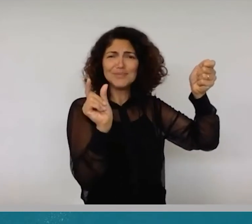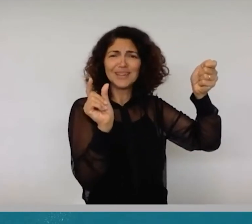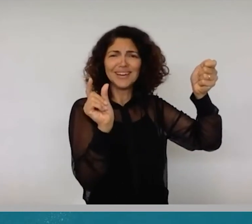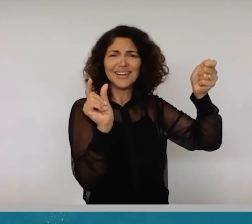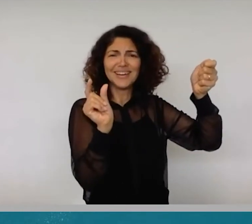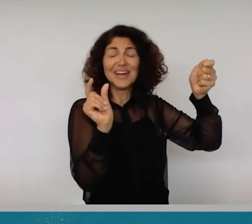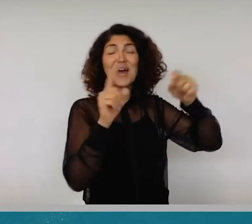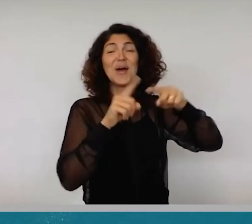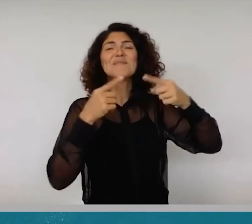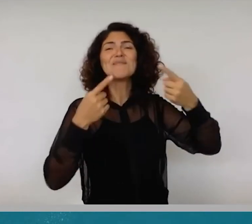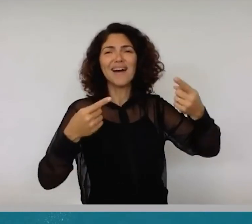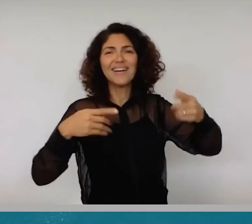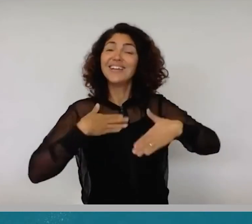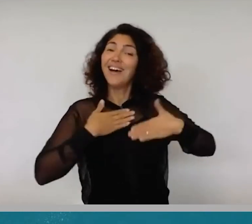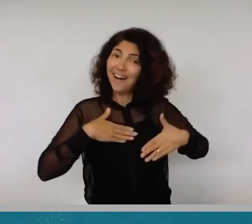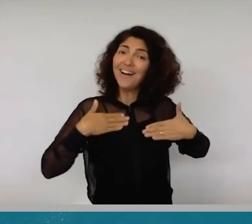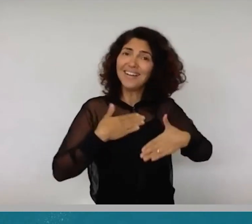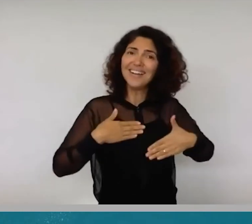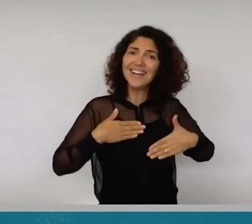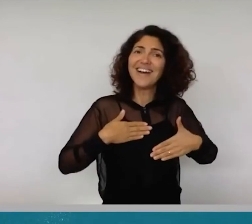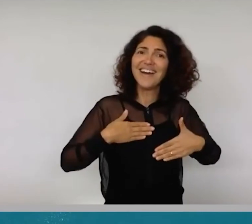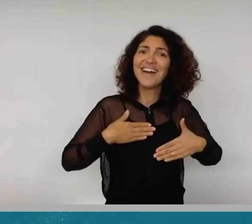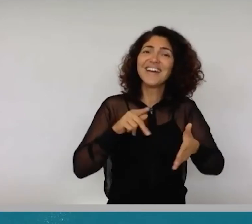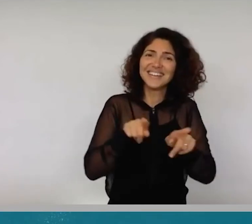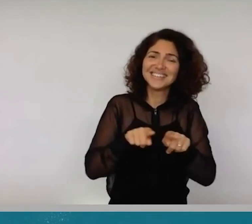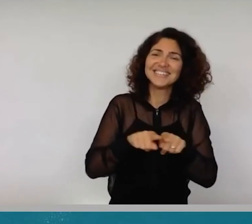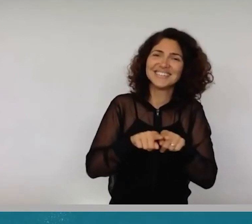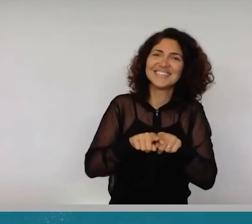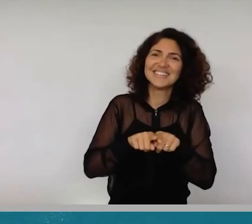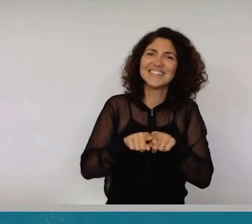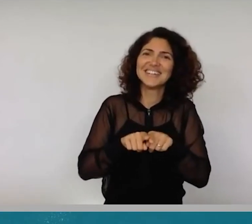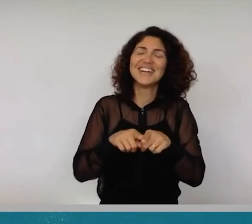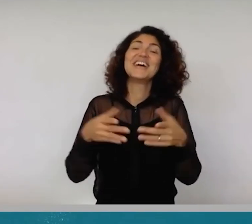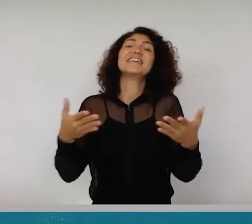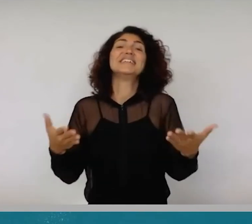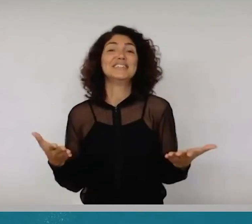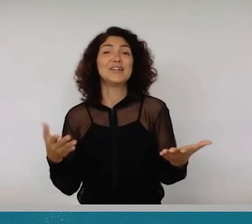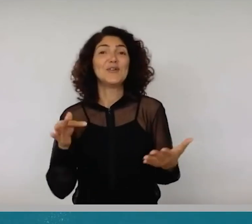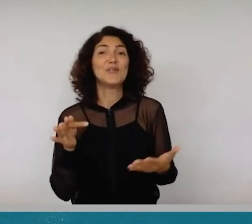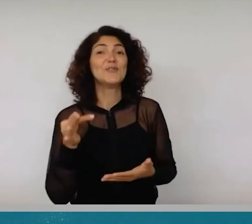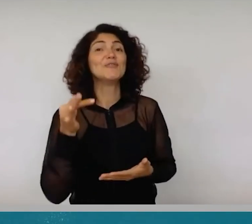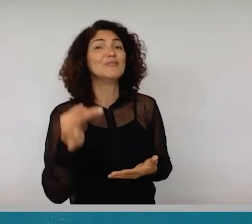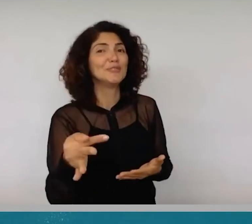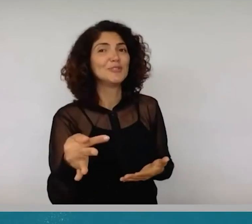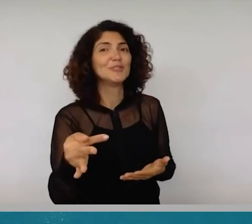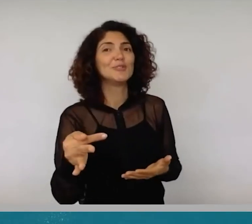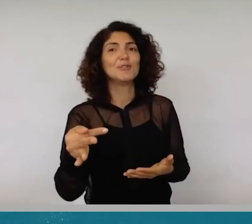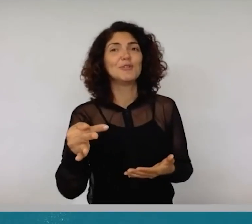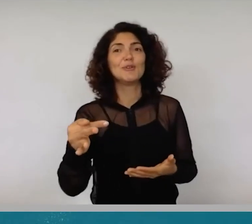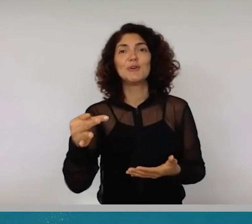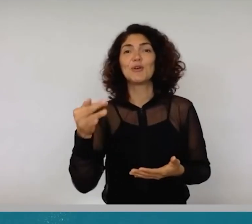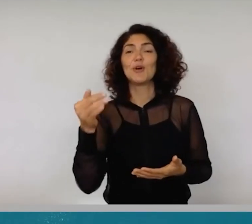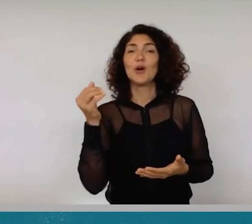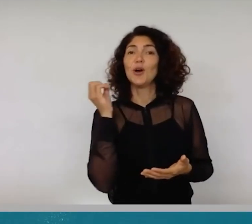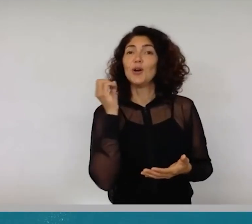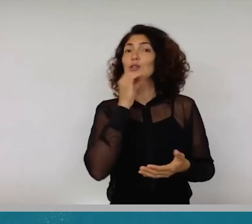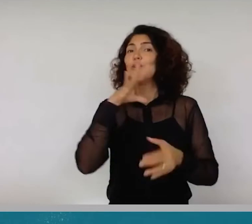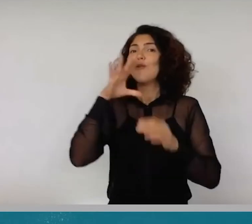Irmãos, um dia, por isso que lá no novo céu, nova terra, da eternidade futura, não terá mais